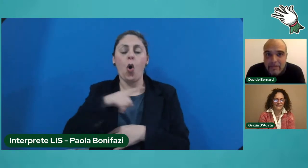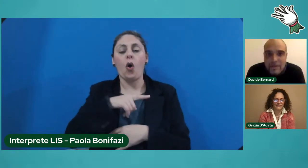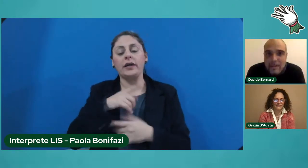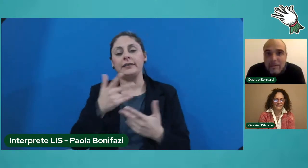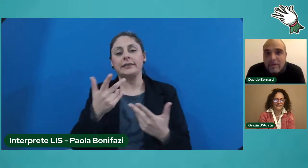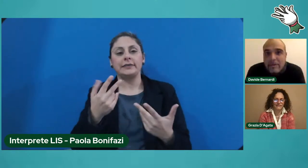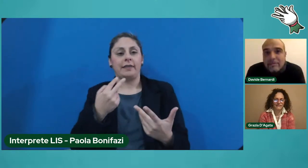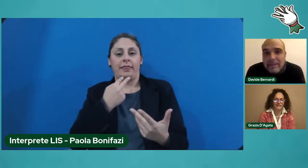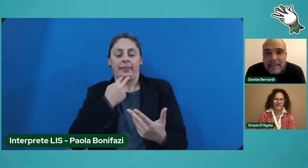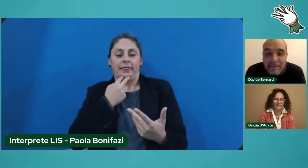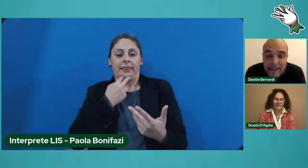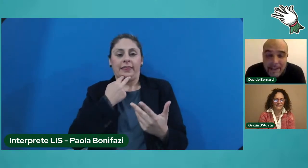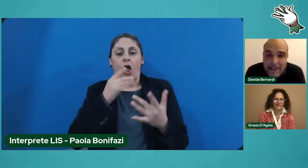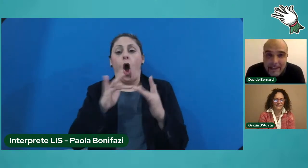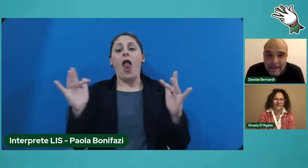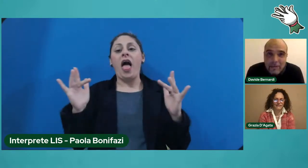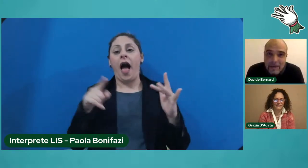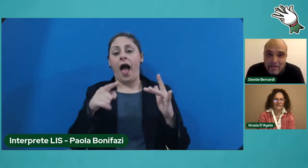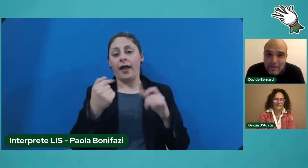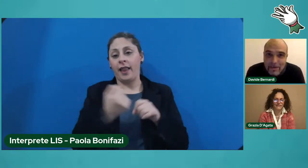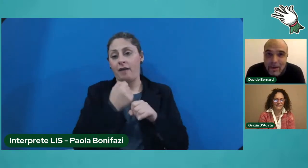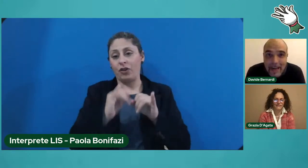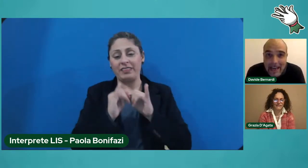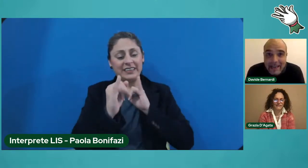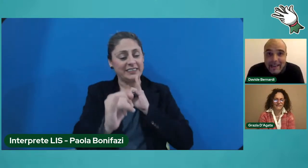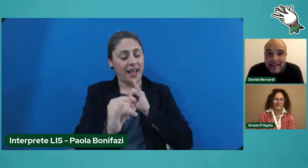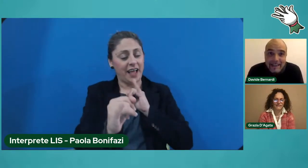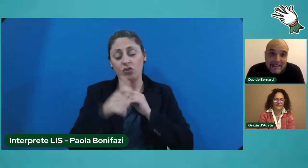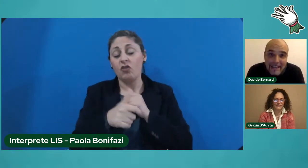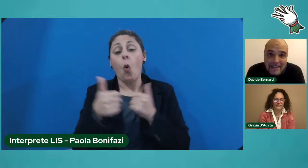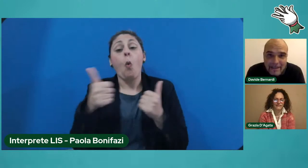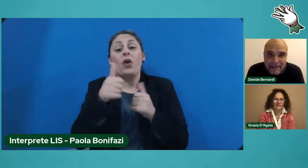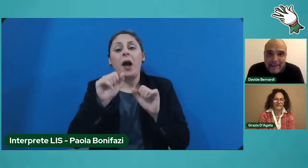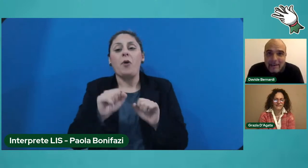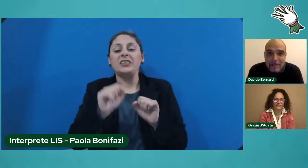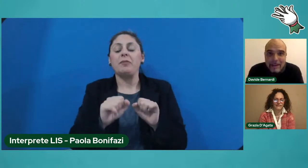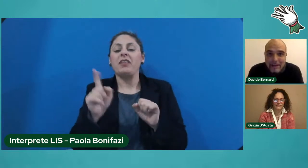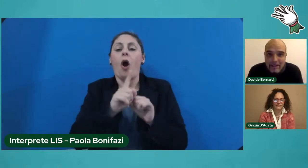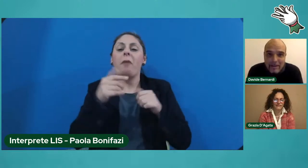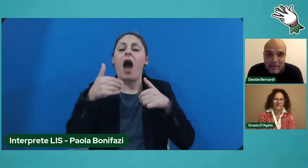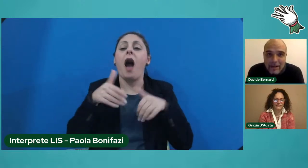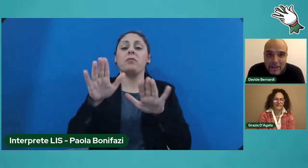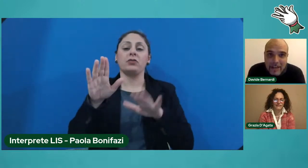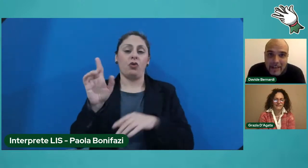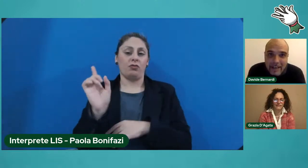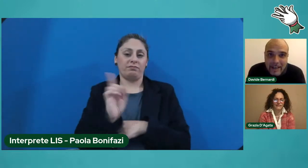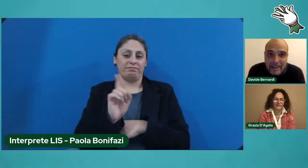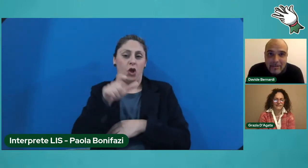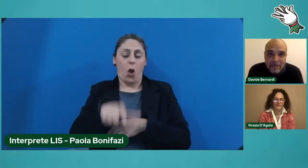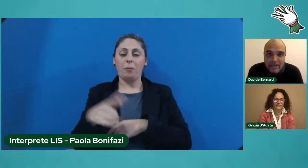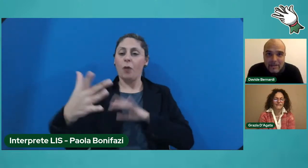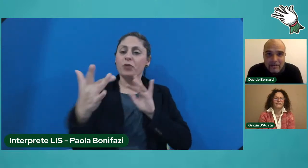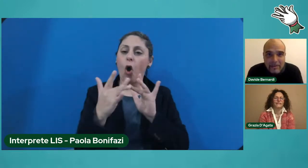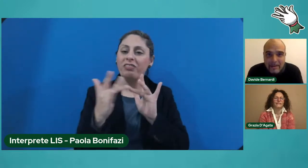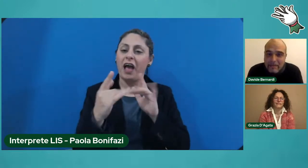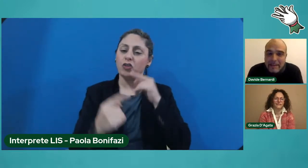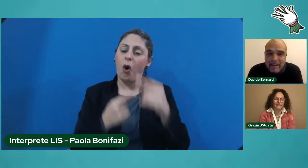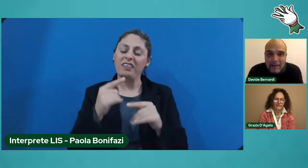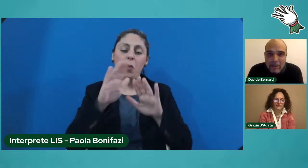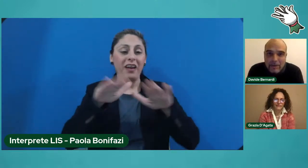su online a distanza, perché era l'unica cosa per non lasciare da soli, insomma, per mantenere un contatto con tutti i ragazzi, anche quelli che erano a